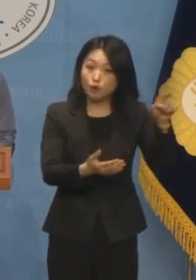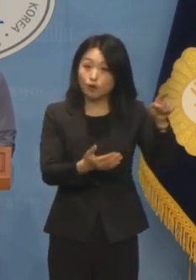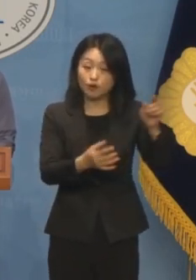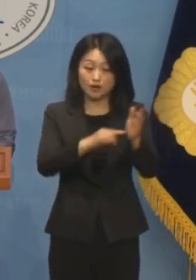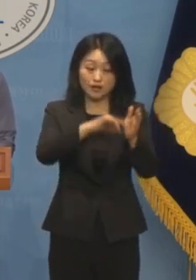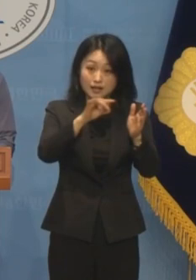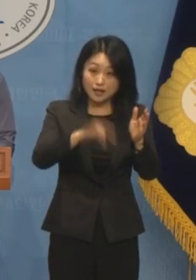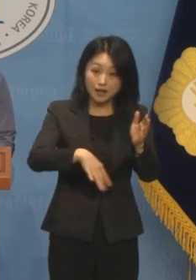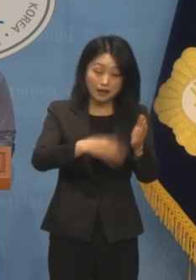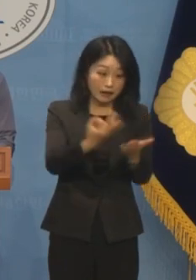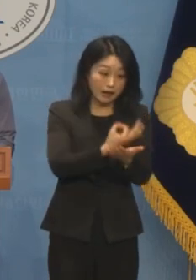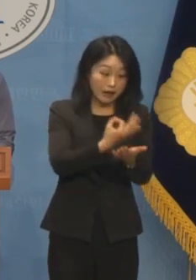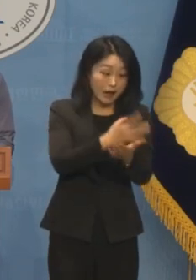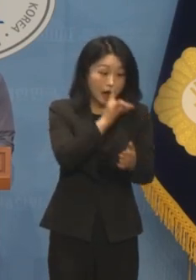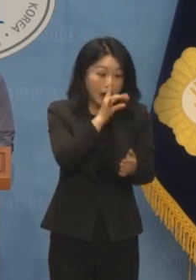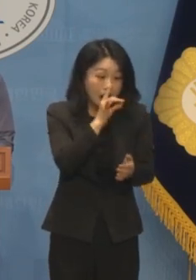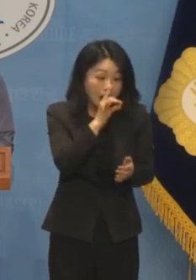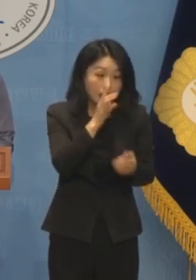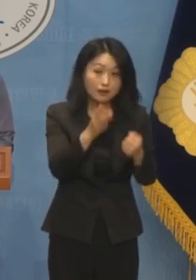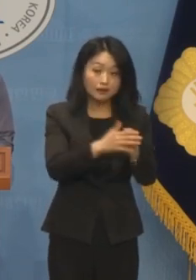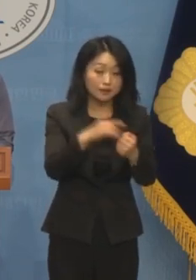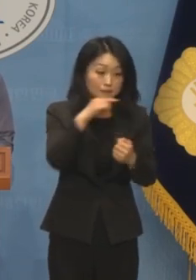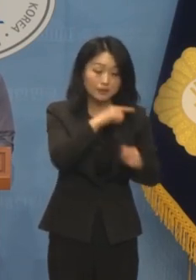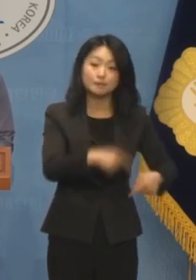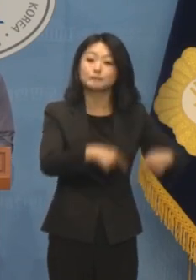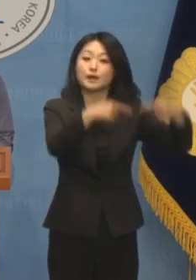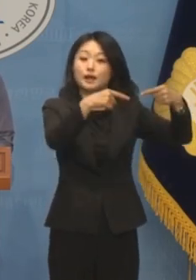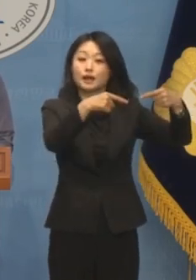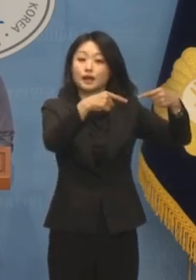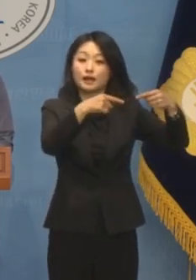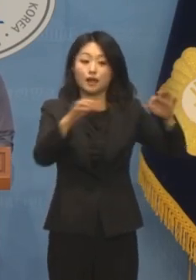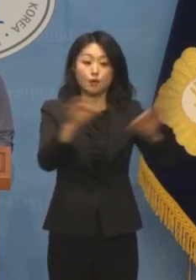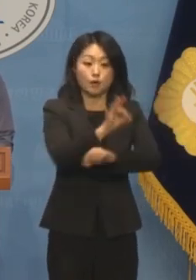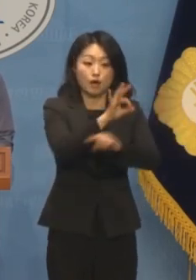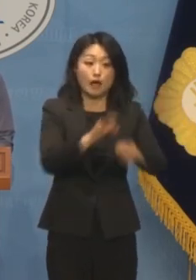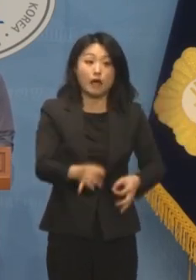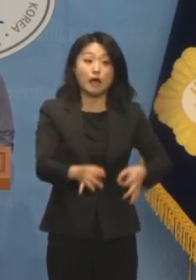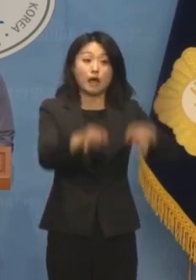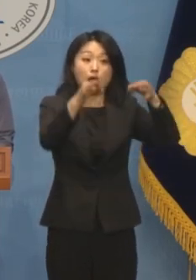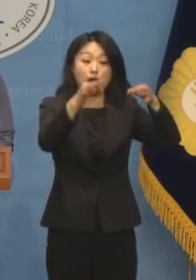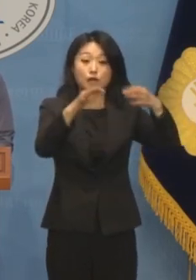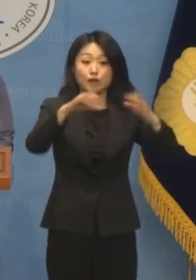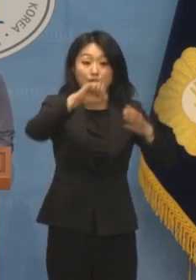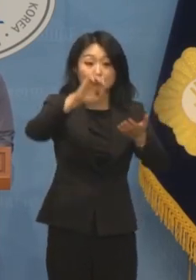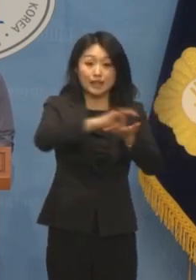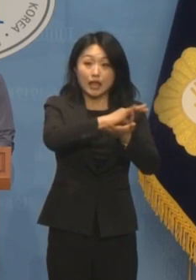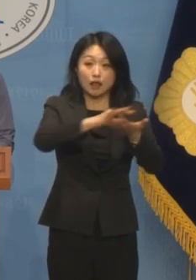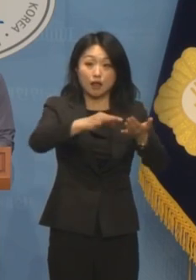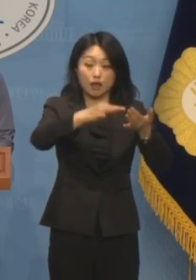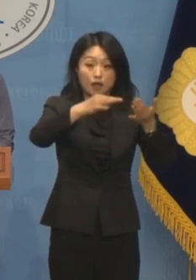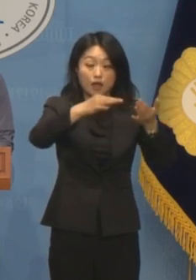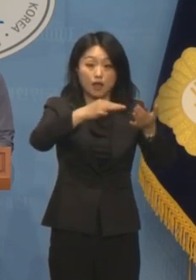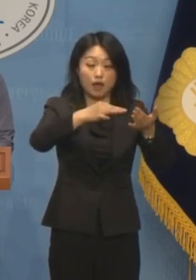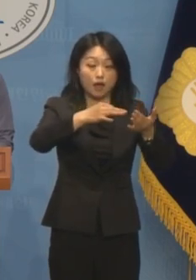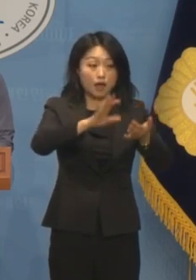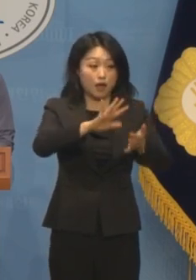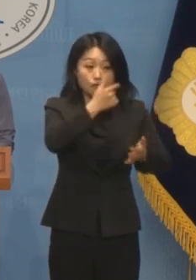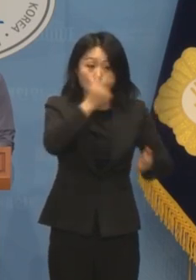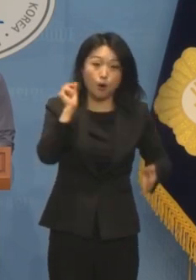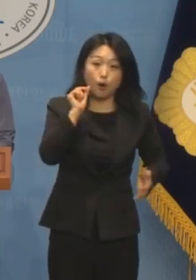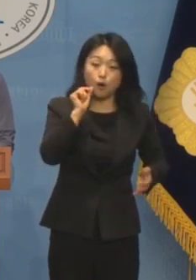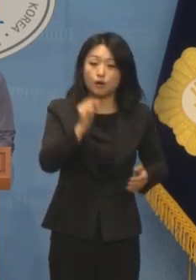세수 펑크에 무능한 통화 정책으로 국가 재정이 파탄 직전입니다. 이런